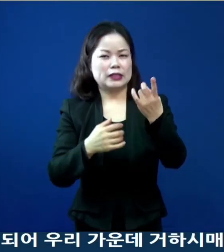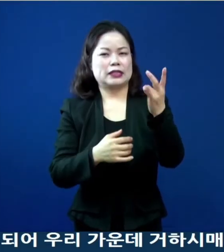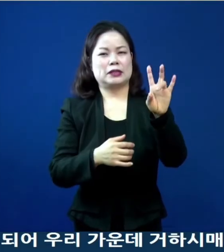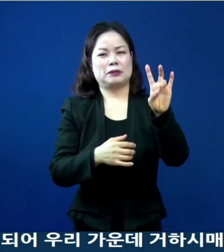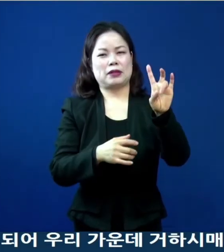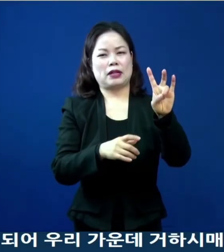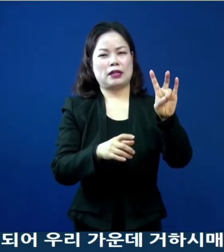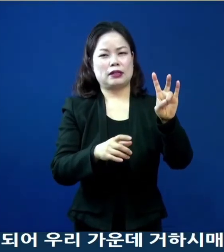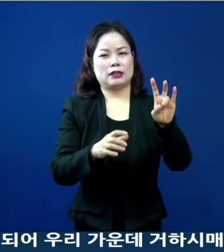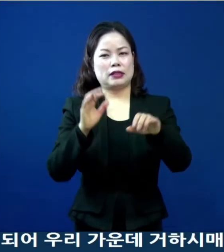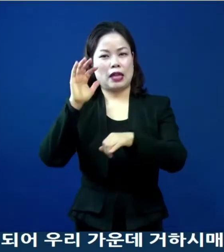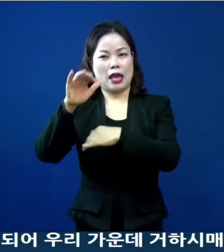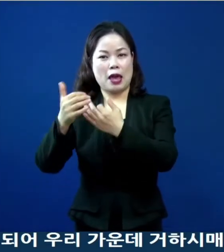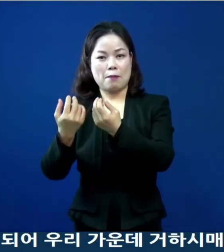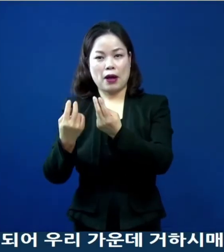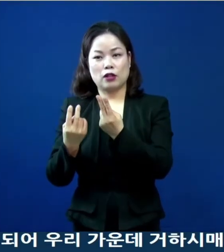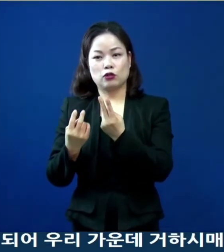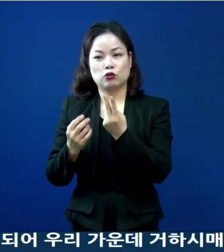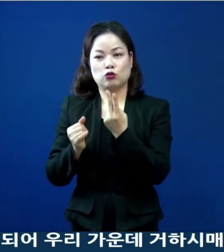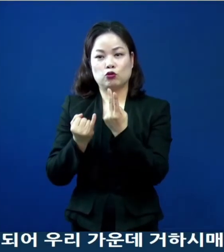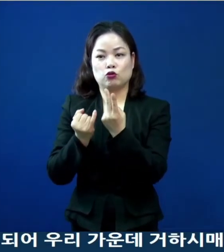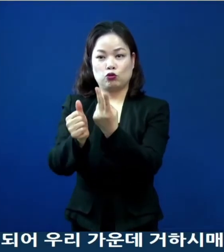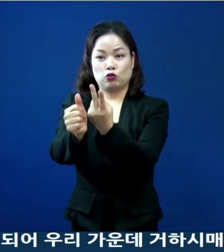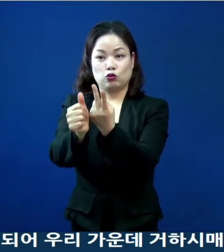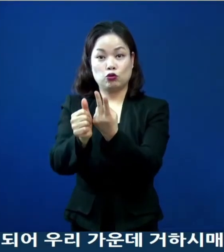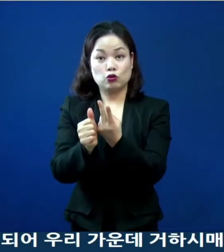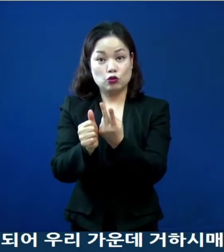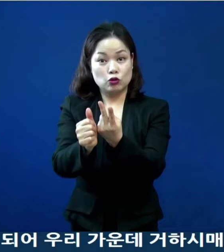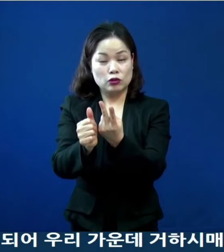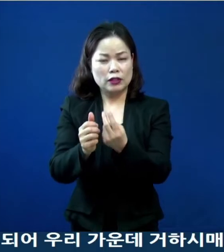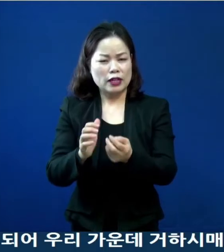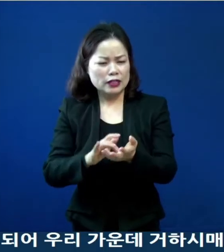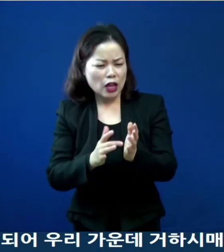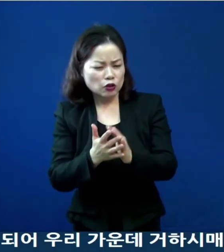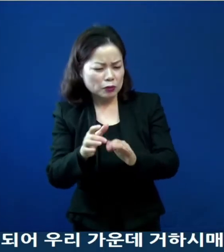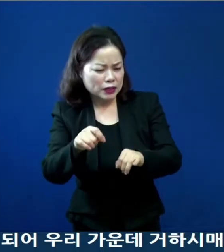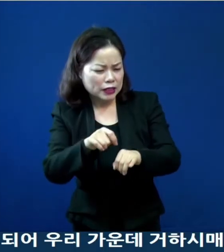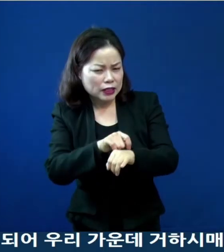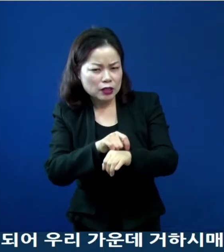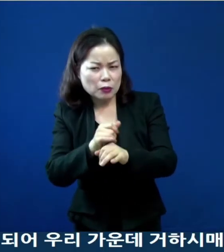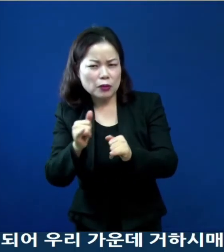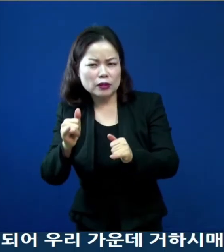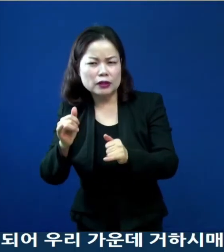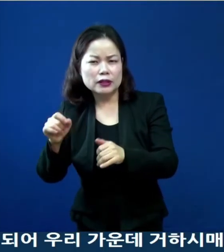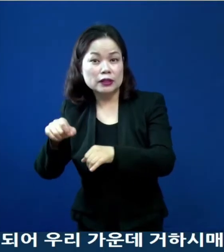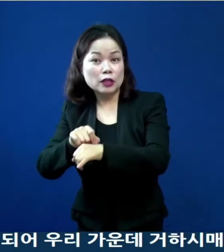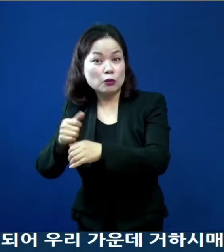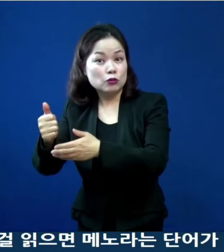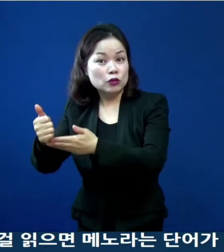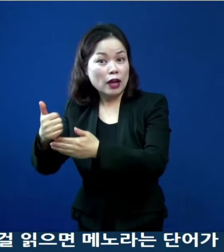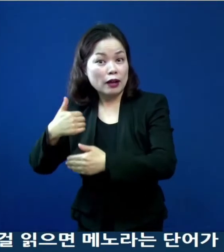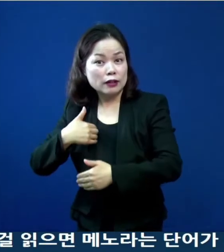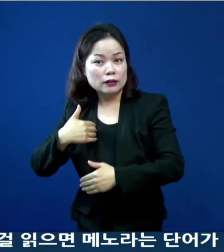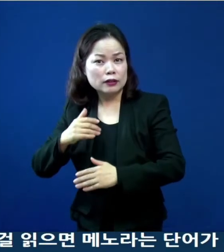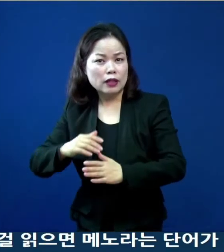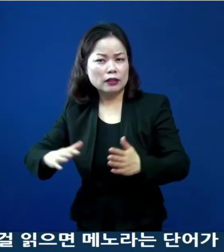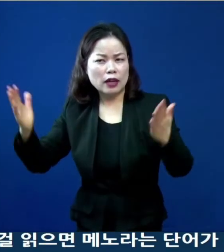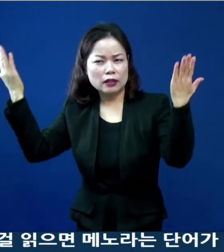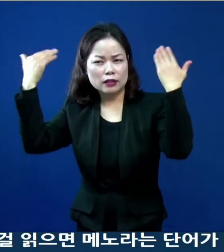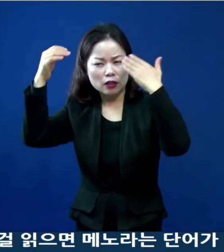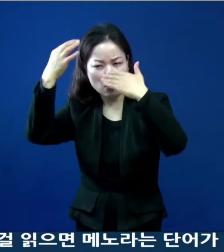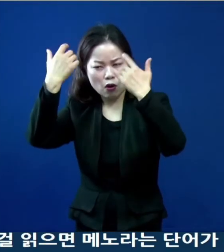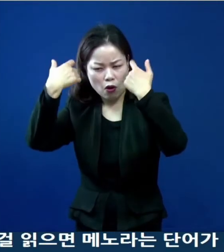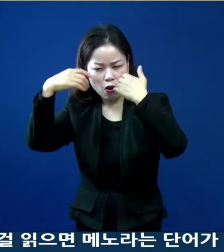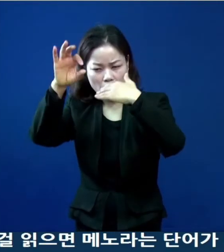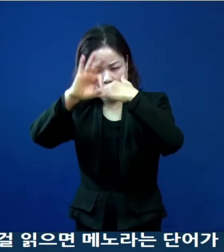29절에서 엠마오로 가는 두 제자가 예수님이 특별한 분임을 알았을 때, 날이 어두워졌을 때 자기